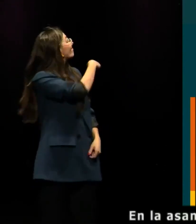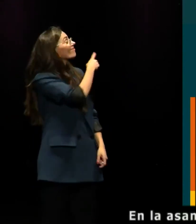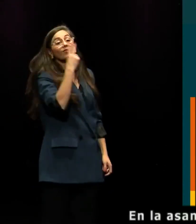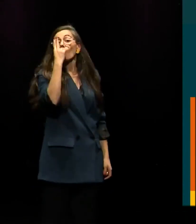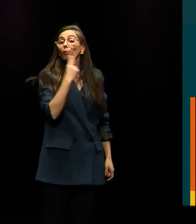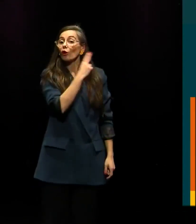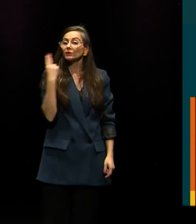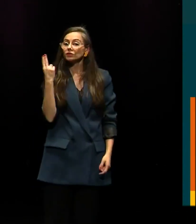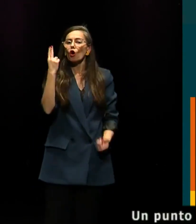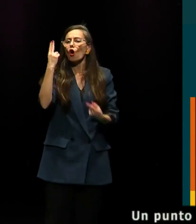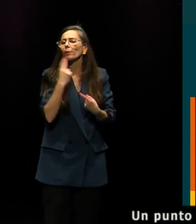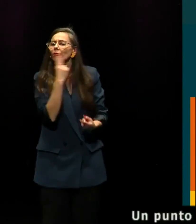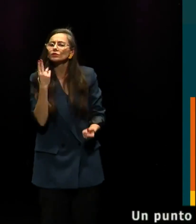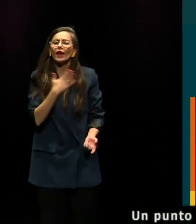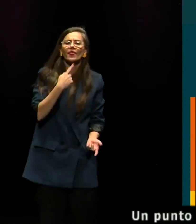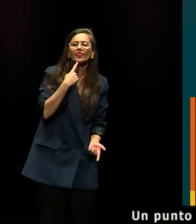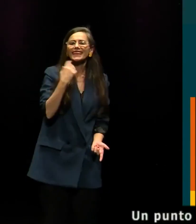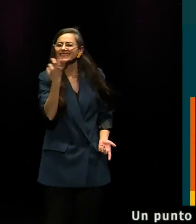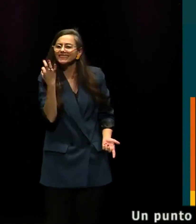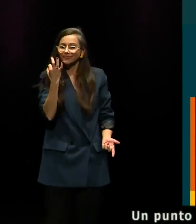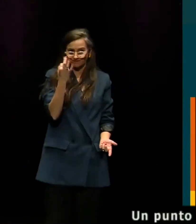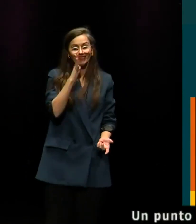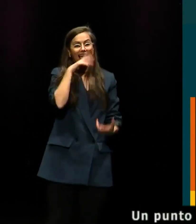reconstrucción y aceptar ese cambio.